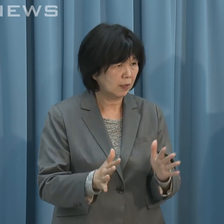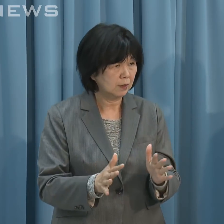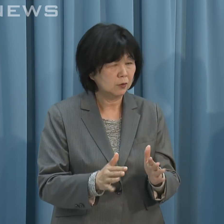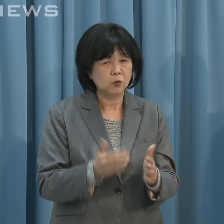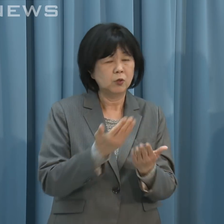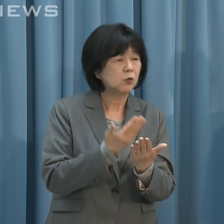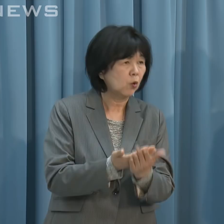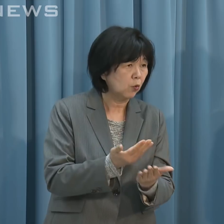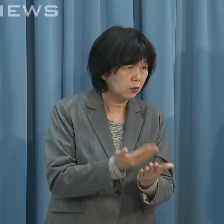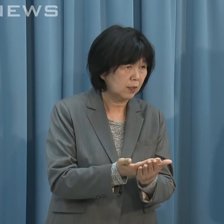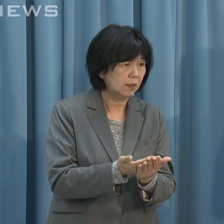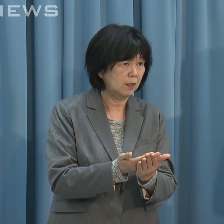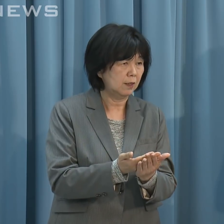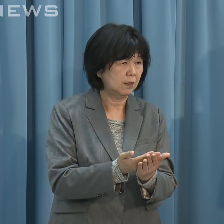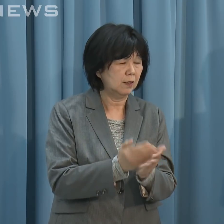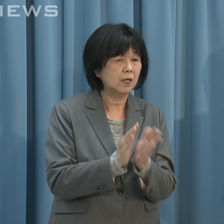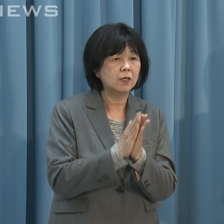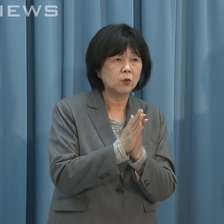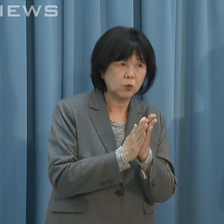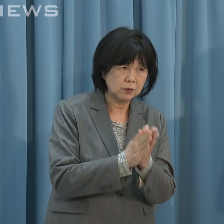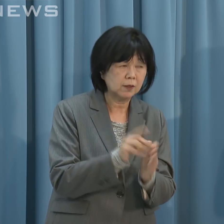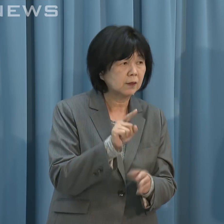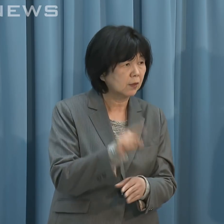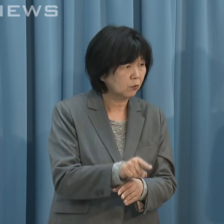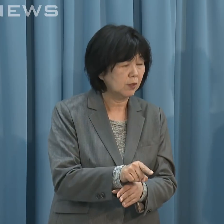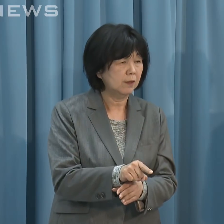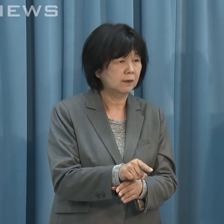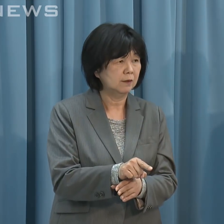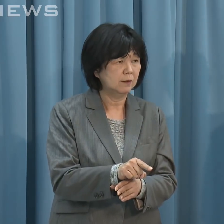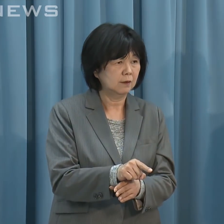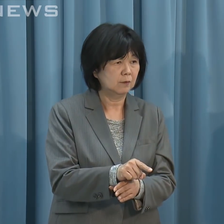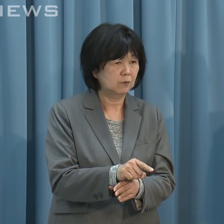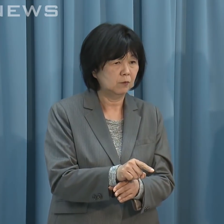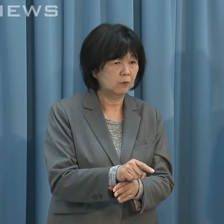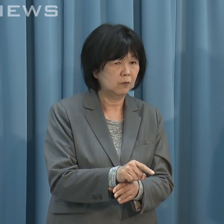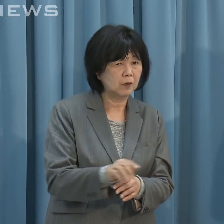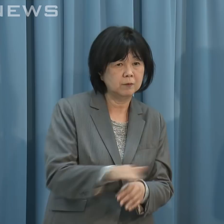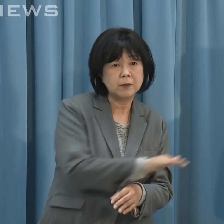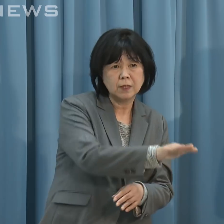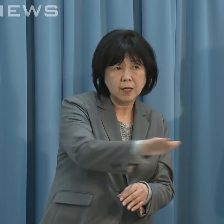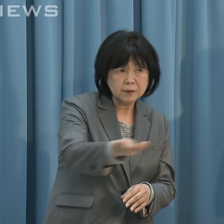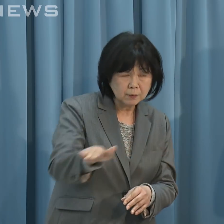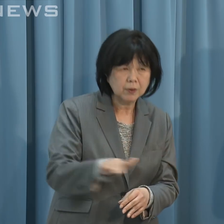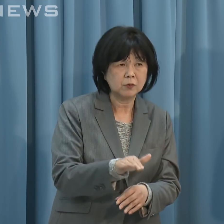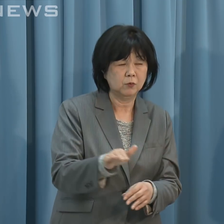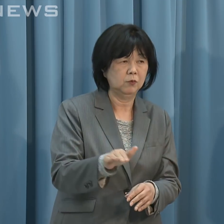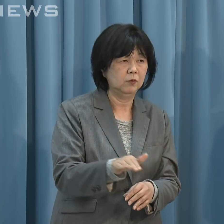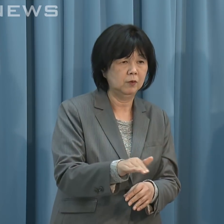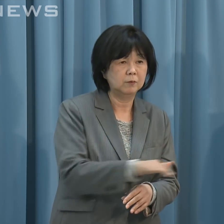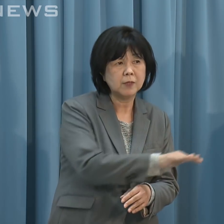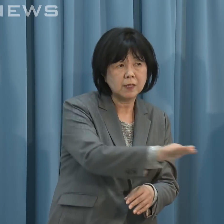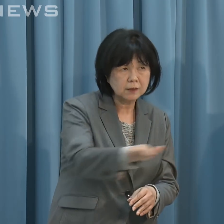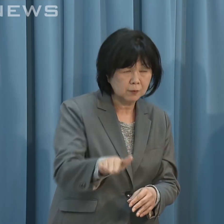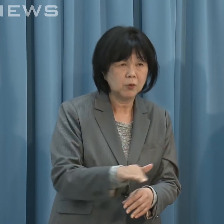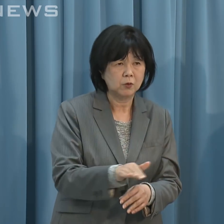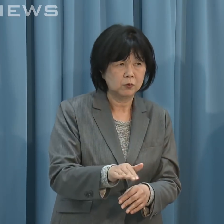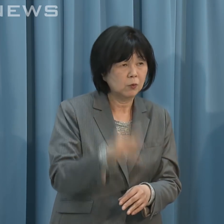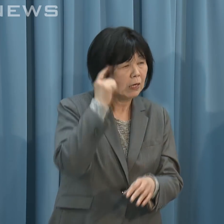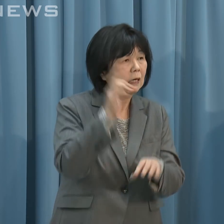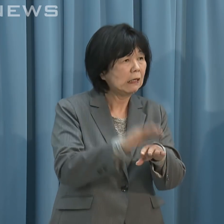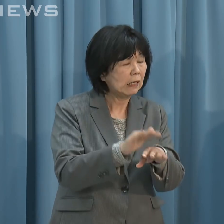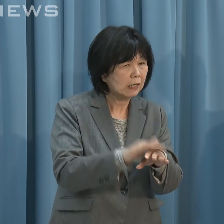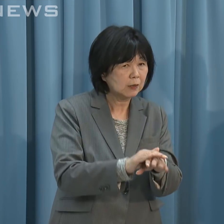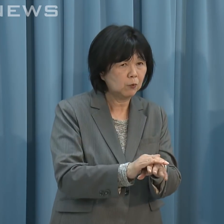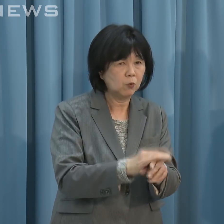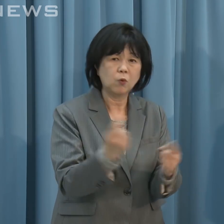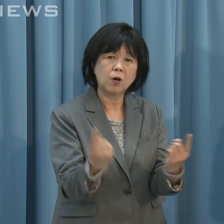請ということになりますので、これは受け取りの側の、受け取っていただく県民の皆様の受け取り方も変わってくると